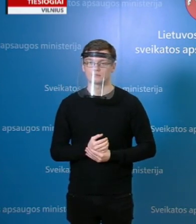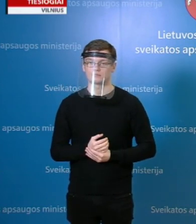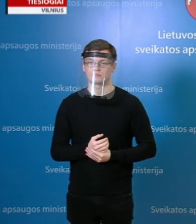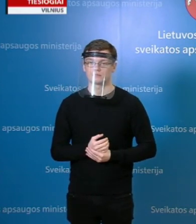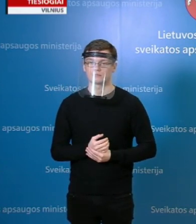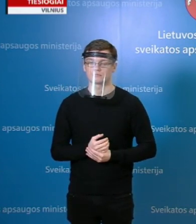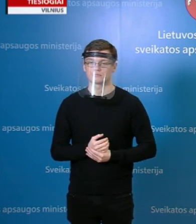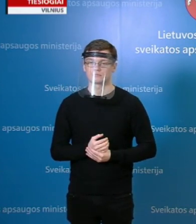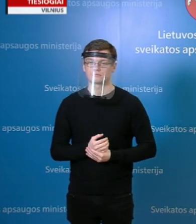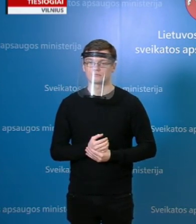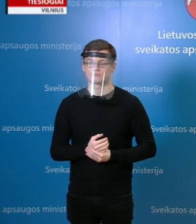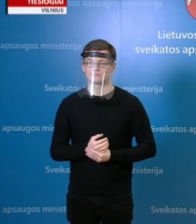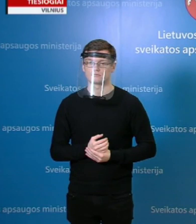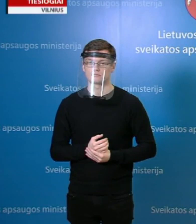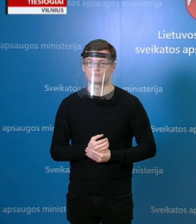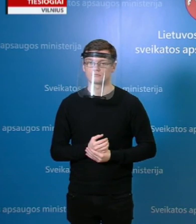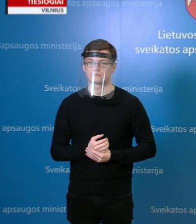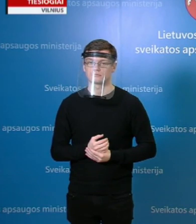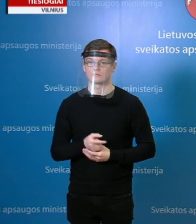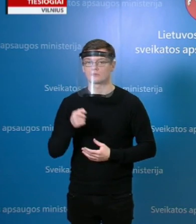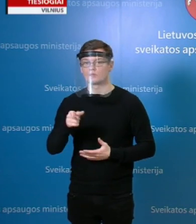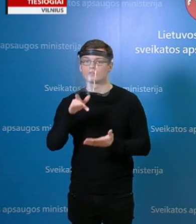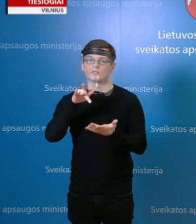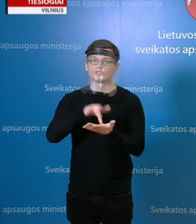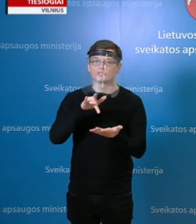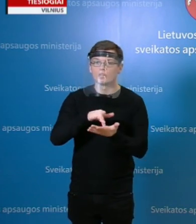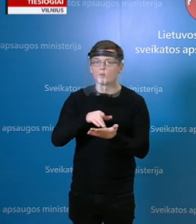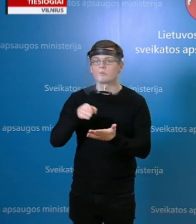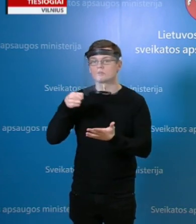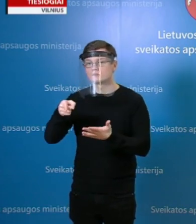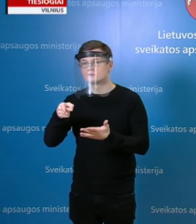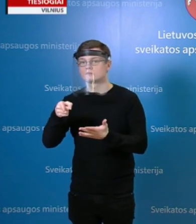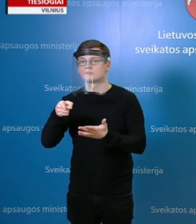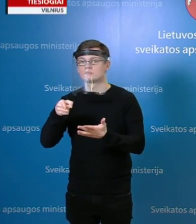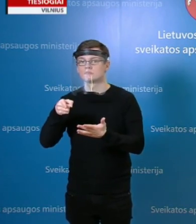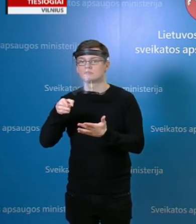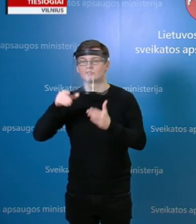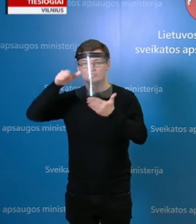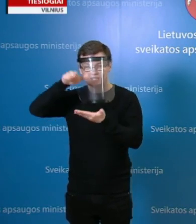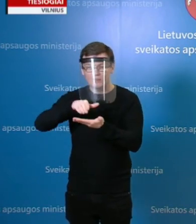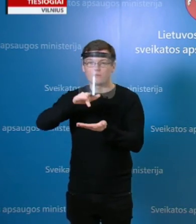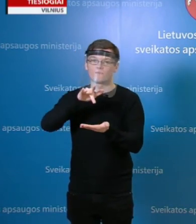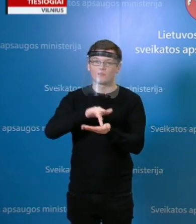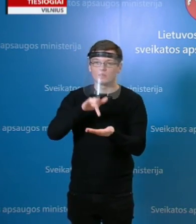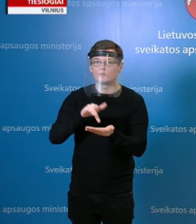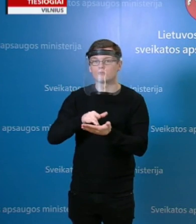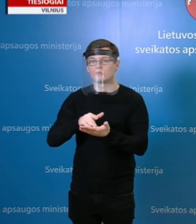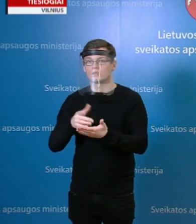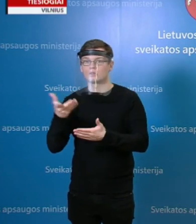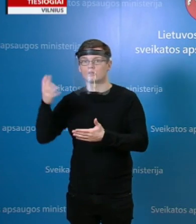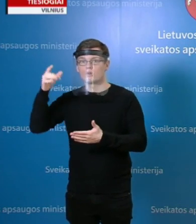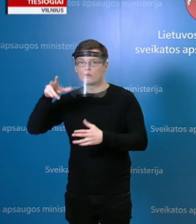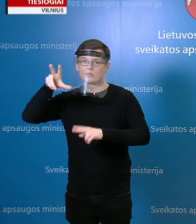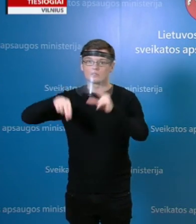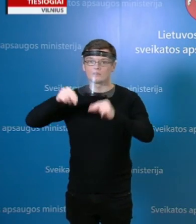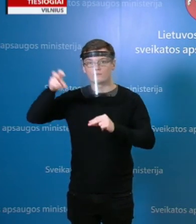kriterijus apsisprendžiant dėl žemos, vidutinės ir didelės rizikos šalių ir tą kriterijų taikyti dėl skrydžio